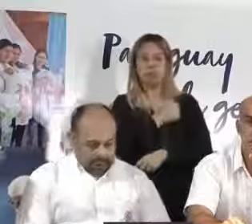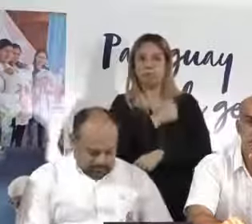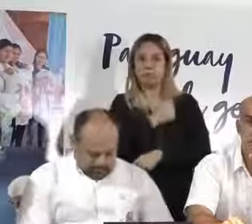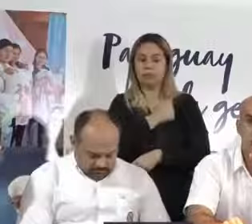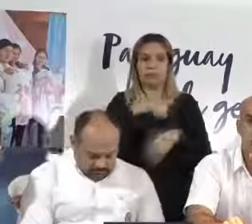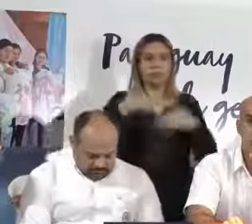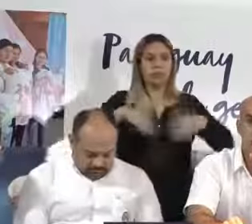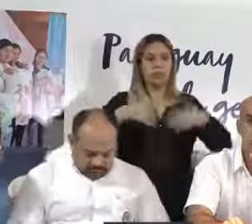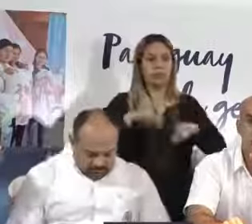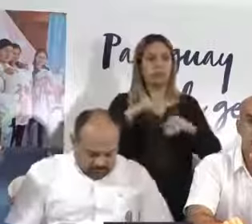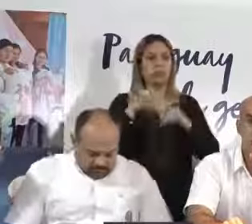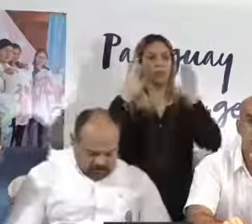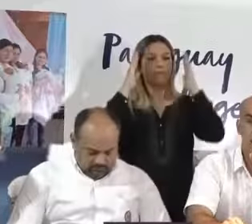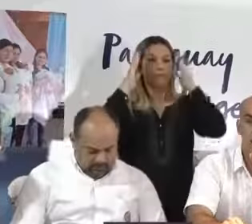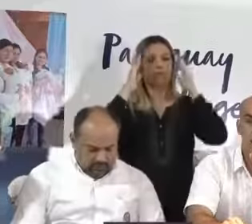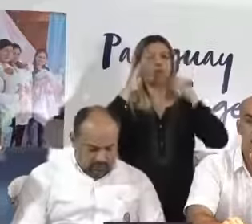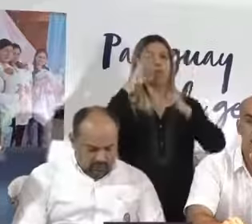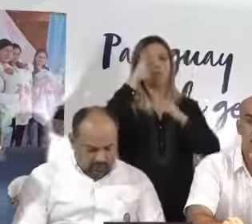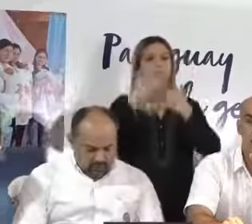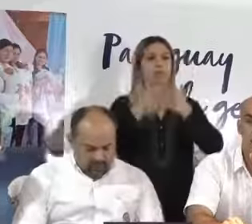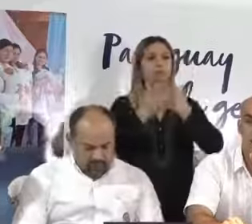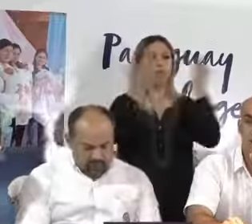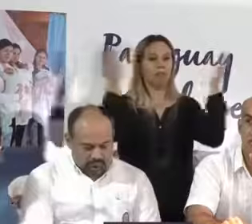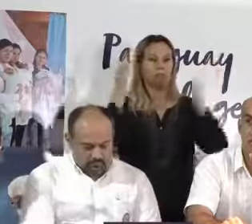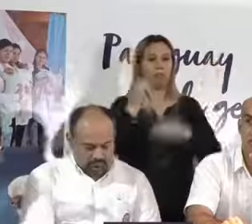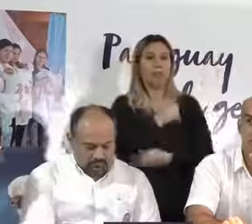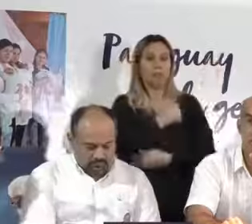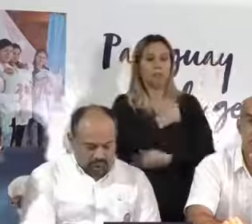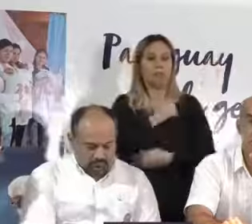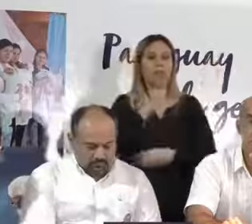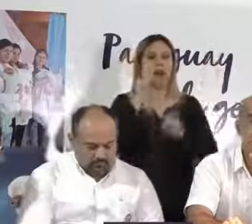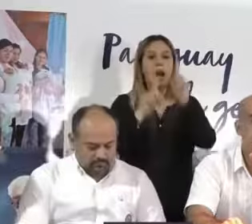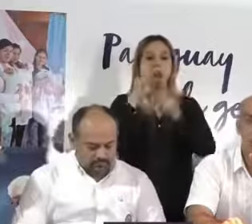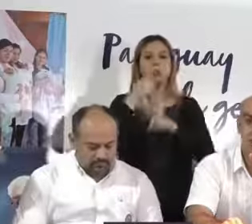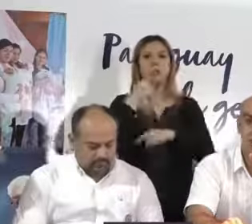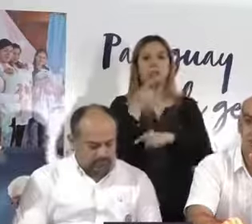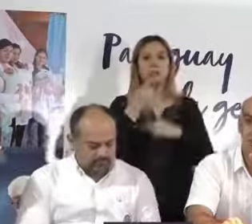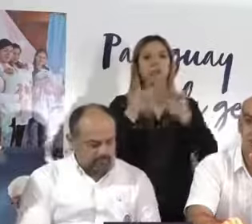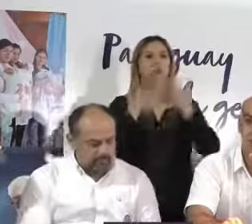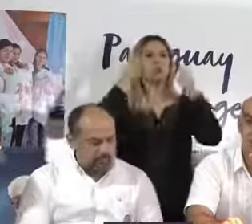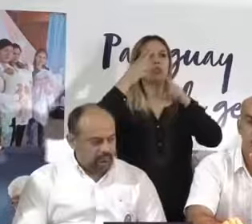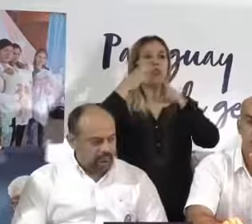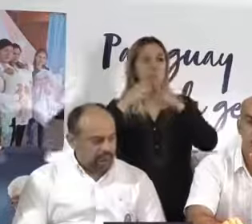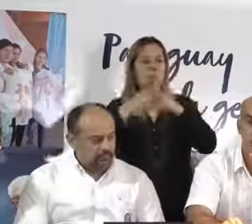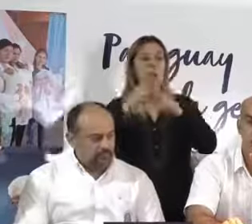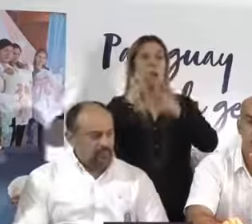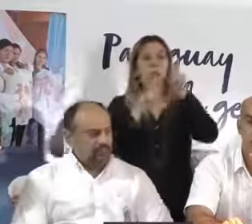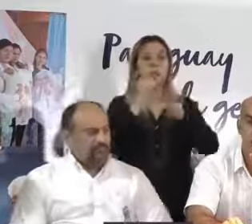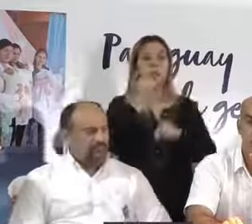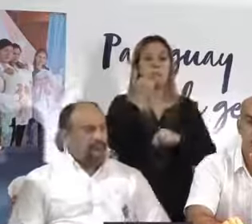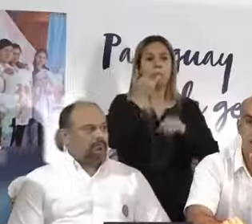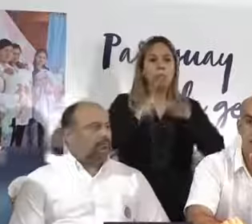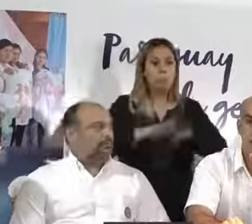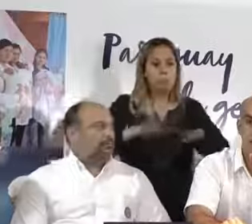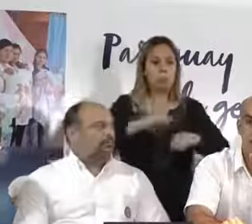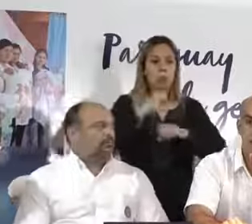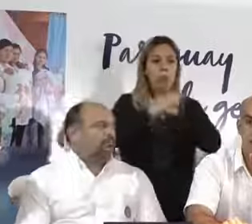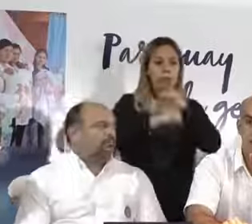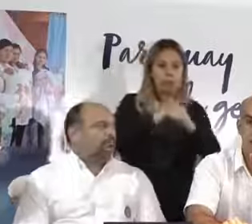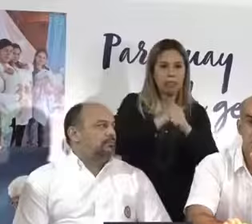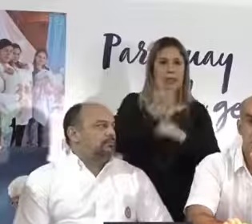sociales que documentos que lesionan totalmente la privacidad, incluso de menores, se circulan. Y